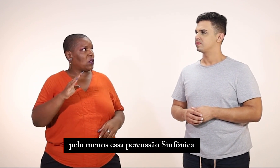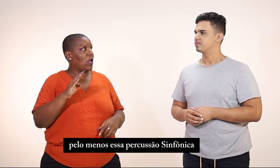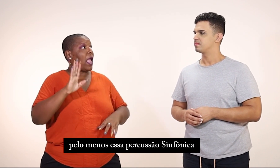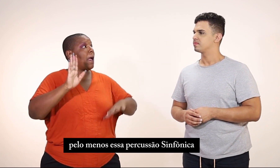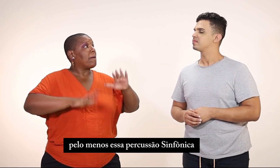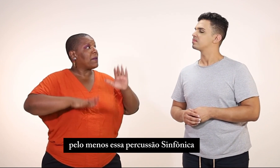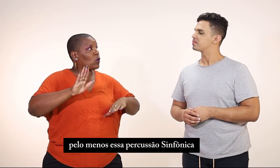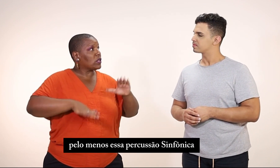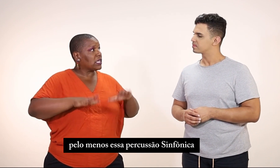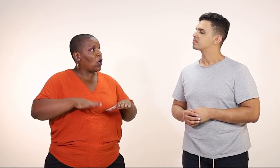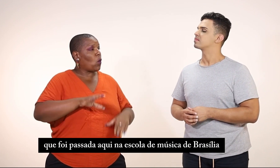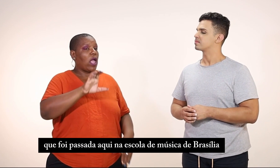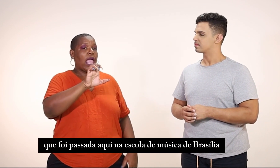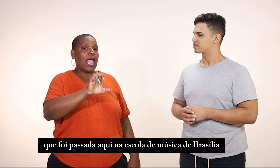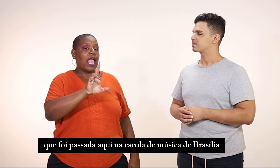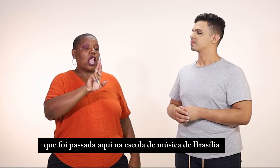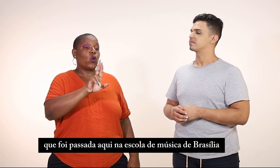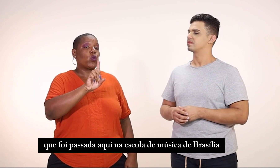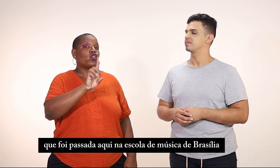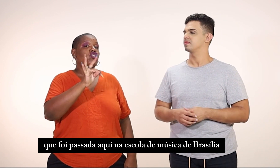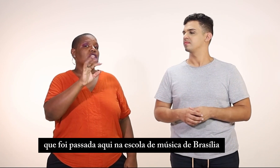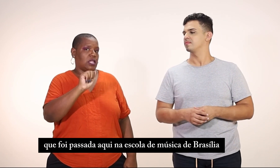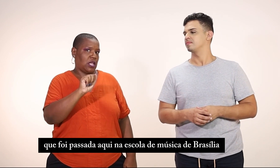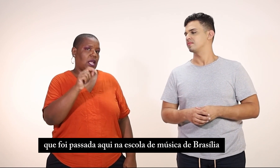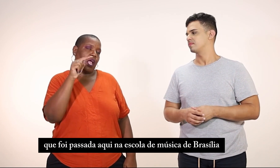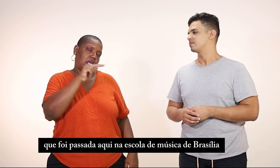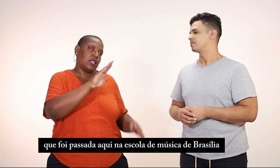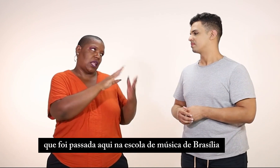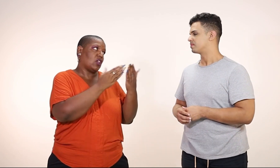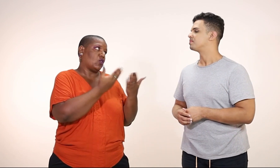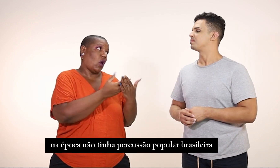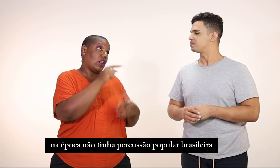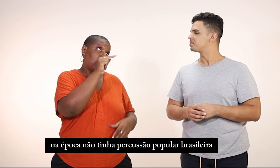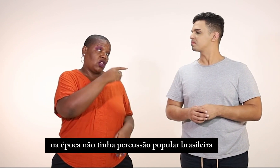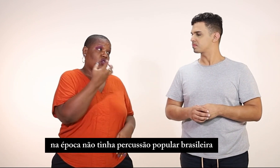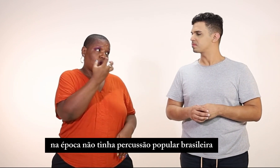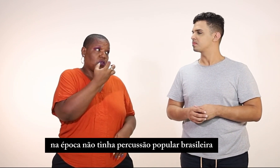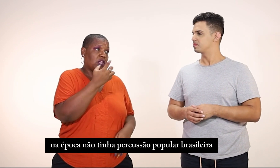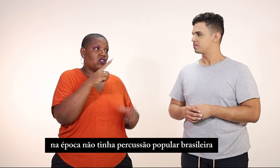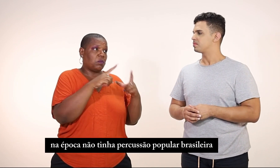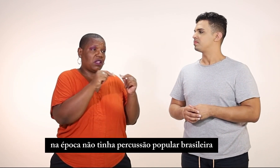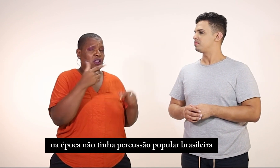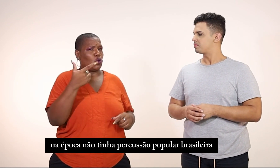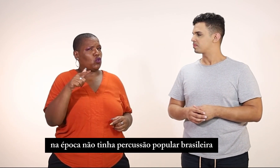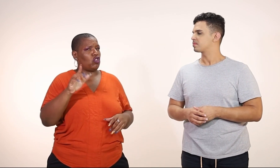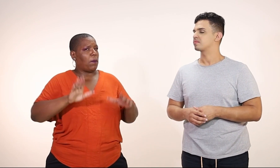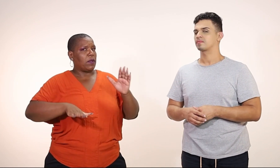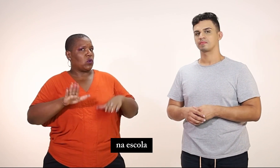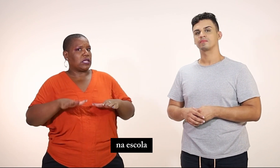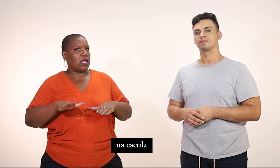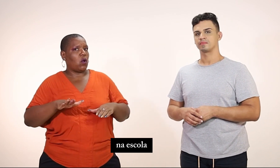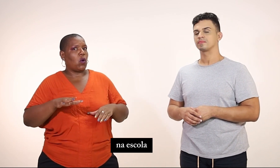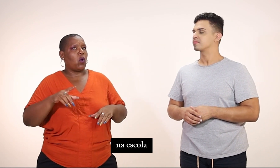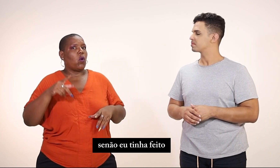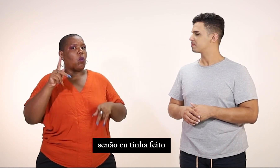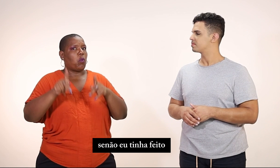percussão sinfônica que foi passada aqui na Escola de Música de Brasília. Uhum. Na época não tinha percussão popular brasileira na escola, senão eu tinha